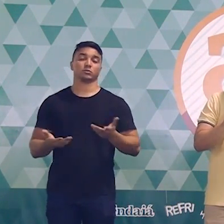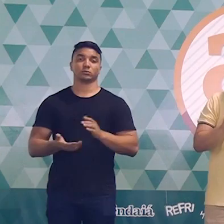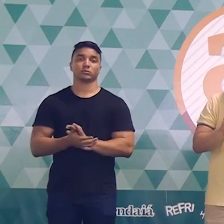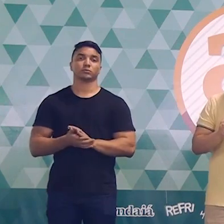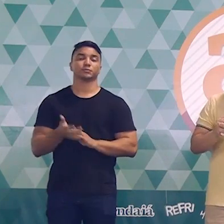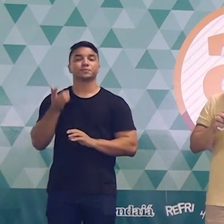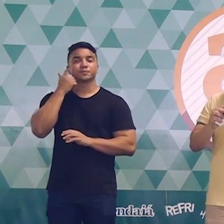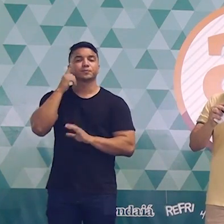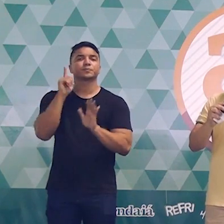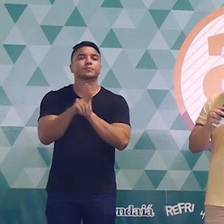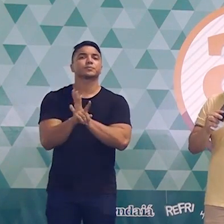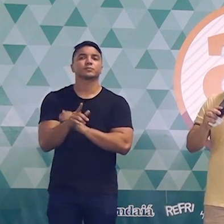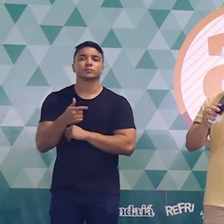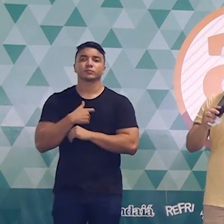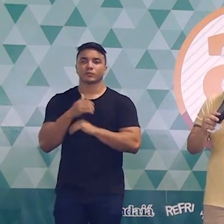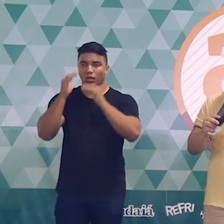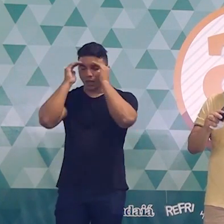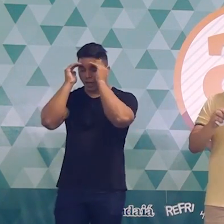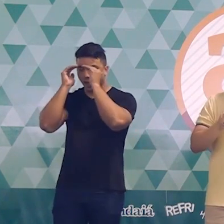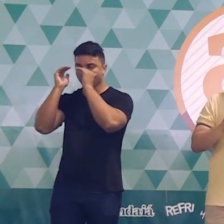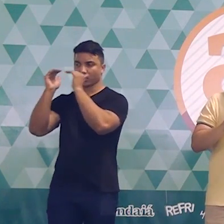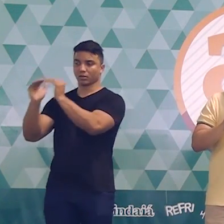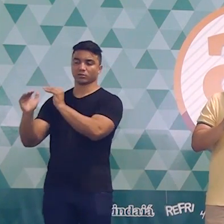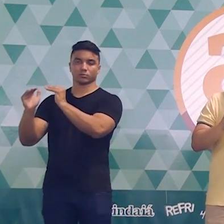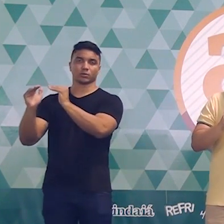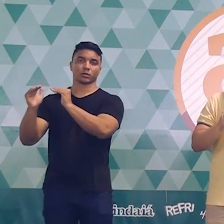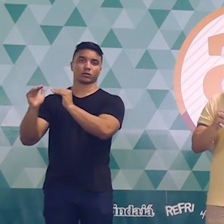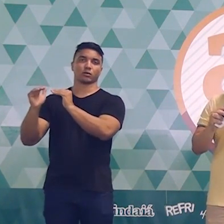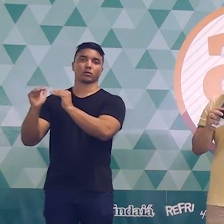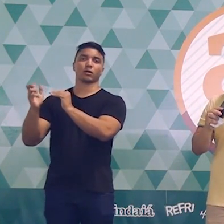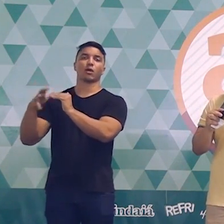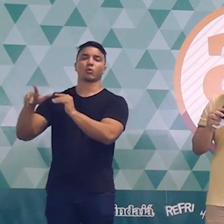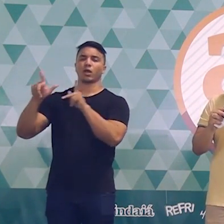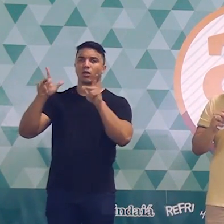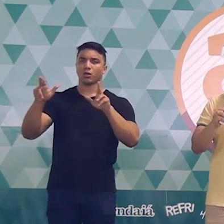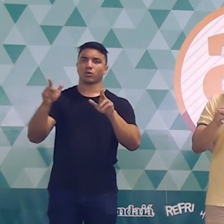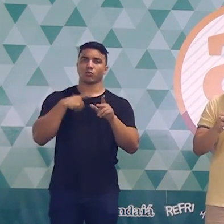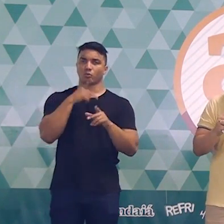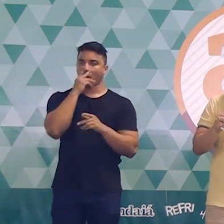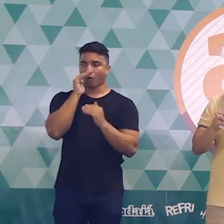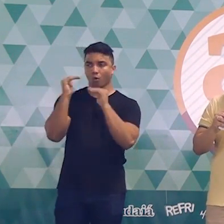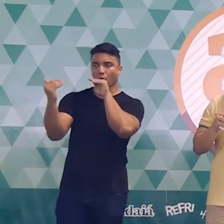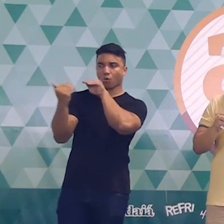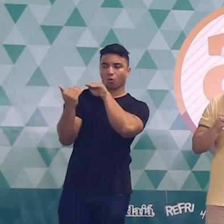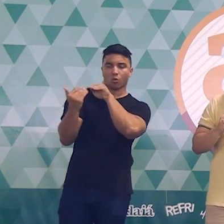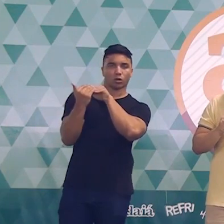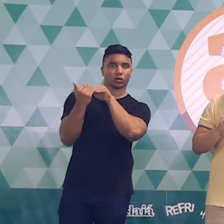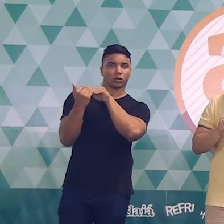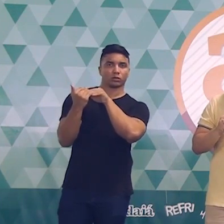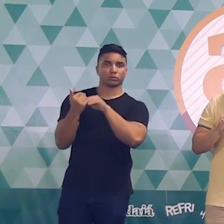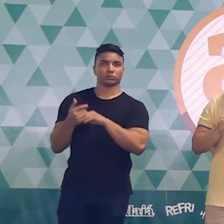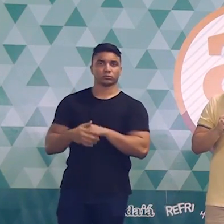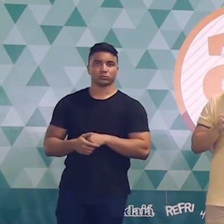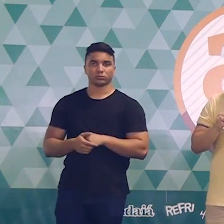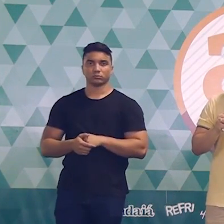Pessoal, me diga uma coisa, respeitar é a mesma coisa de concordar, sim ou não?